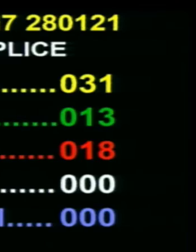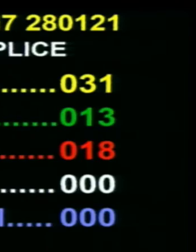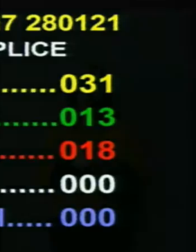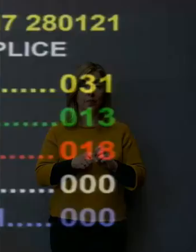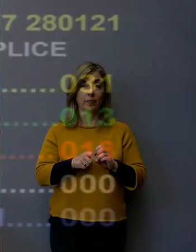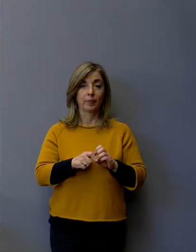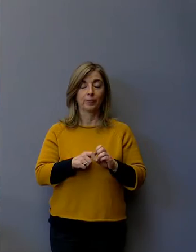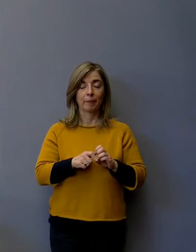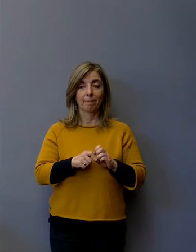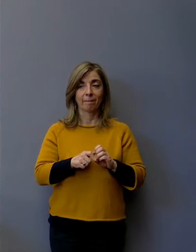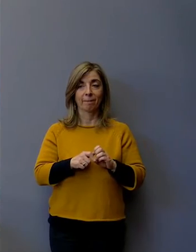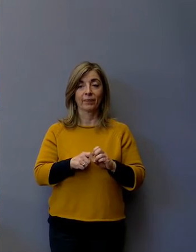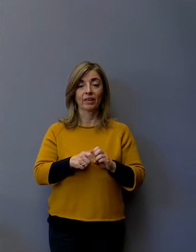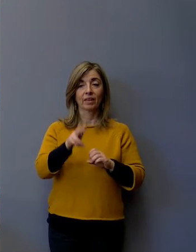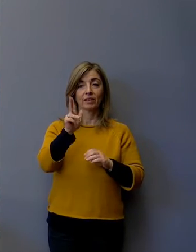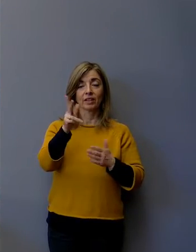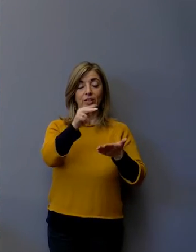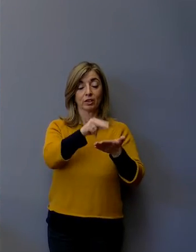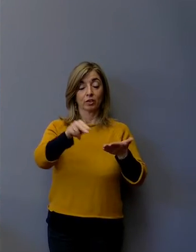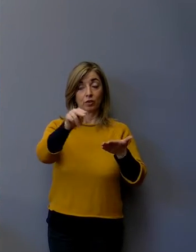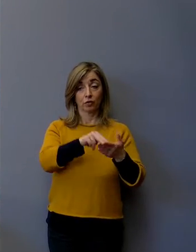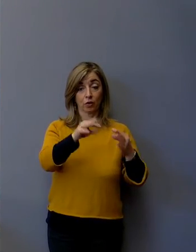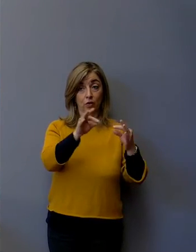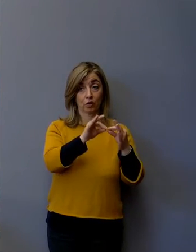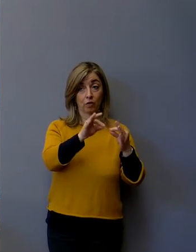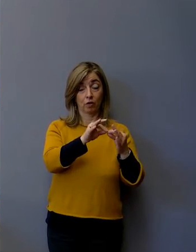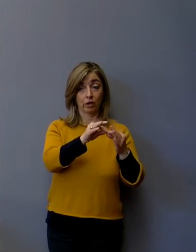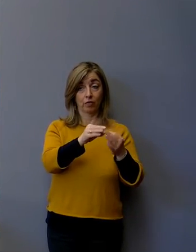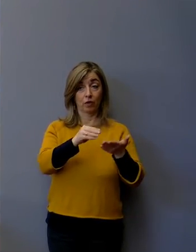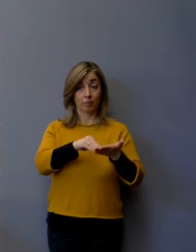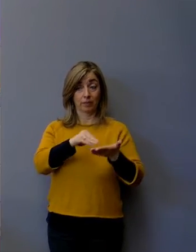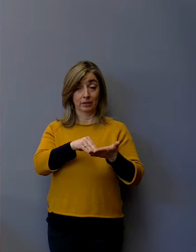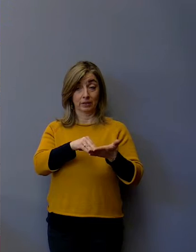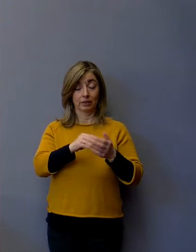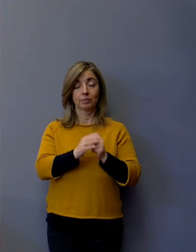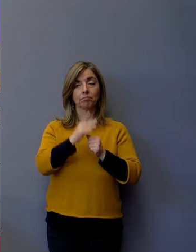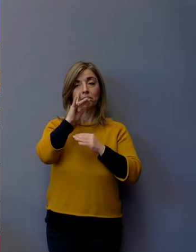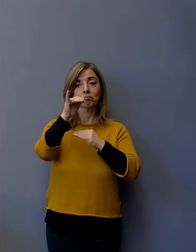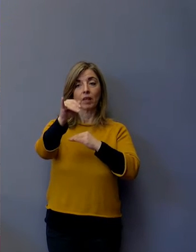13 voti favorevoli e 18 contrari in presenza consiglieri avvenente